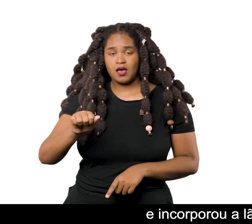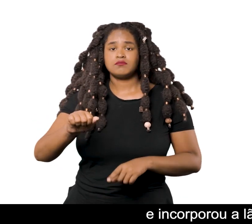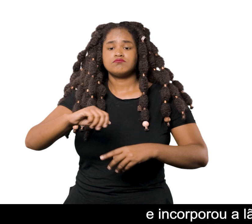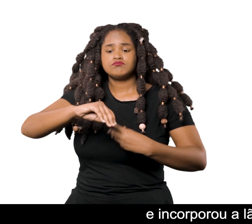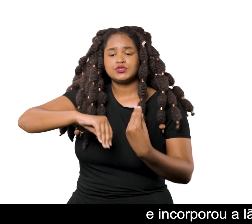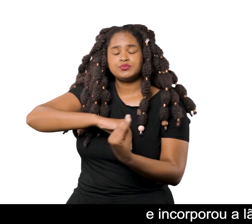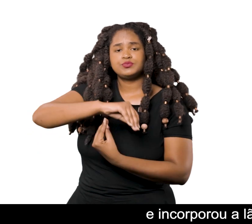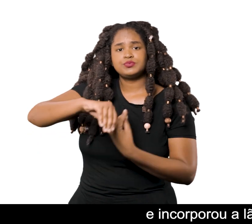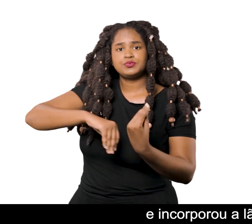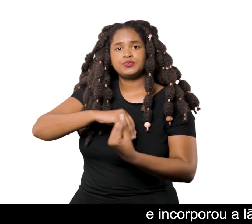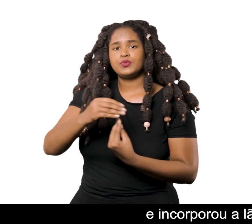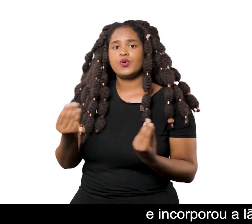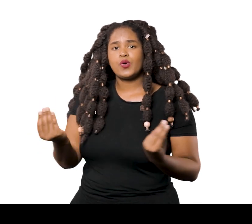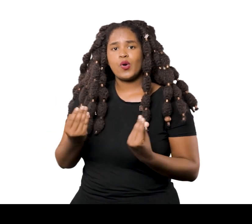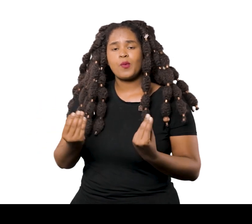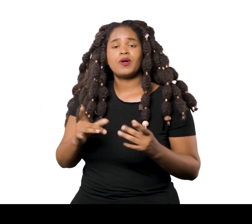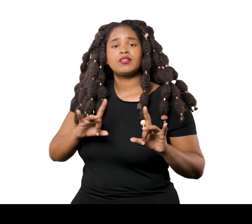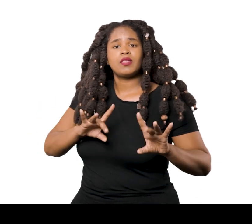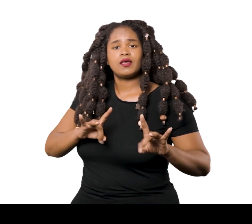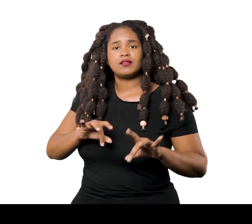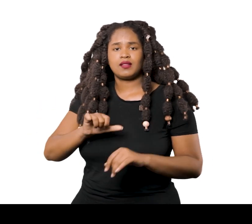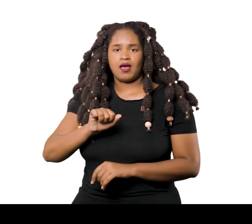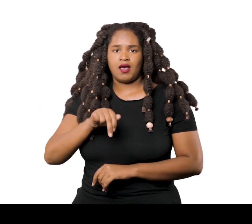Germantown, tingida com anilina.